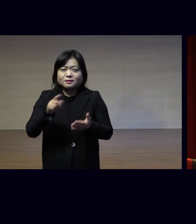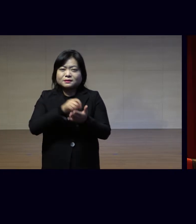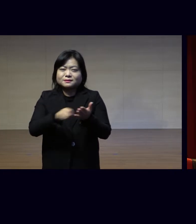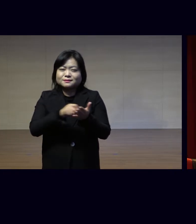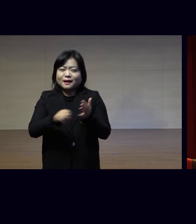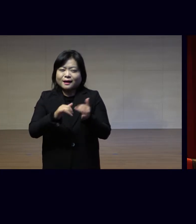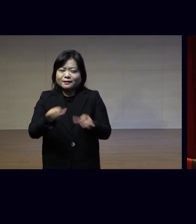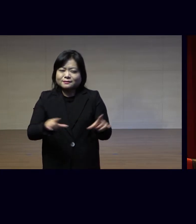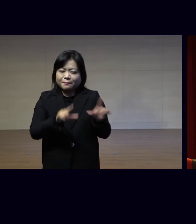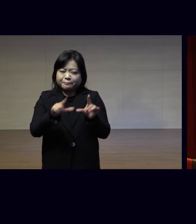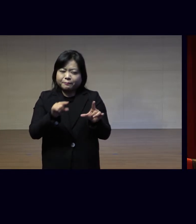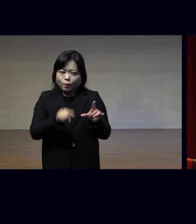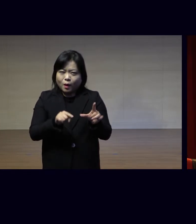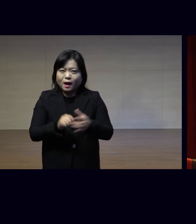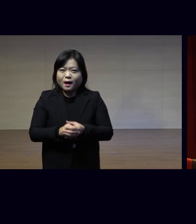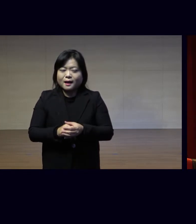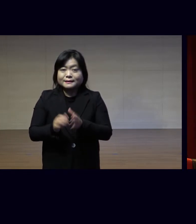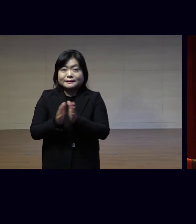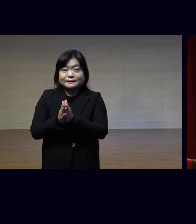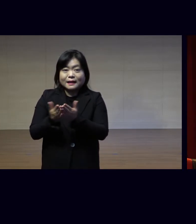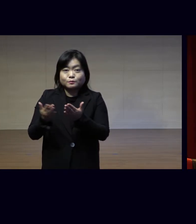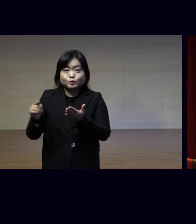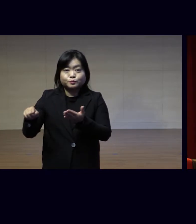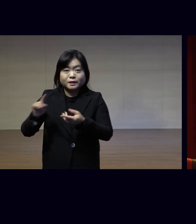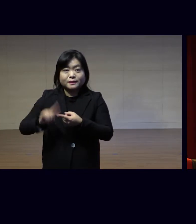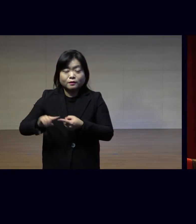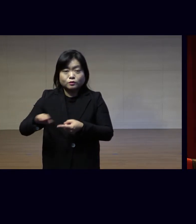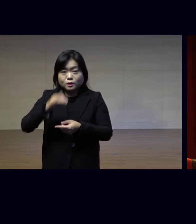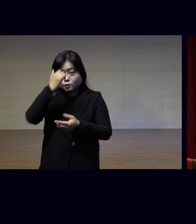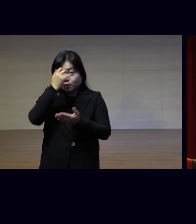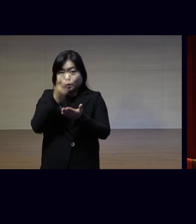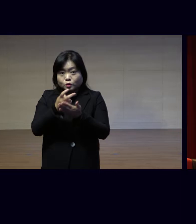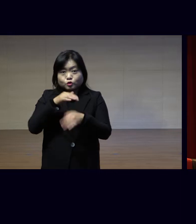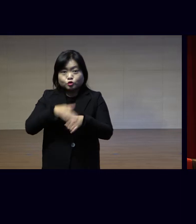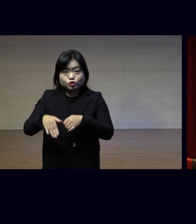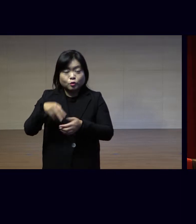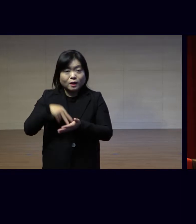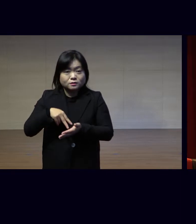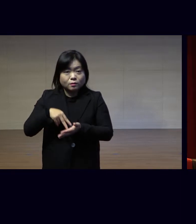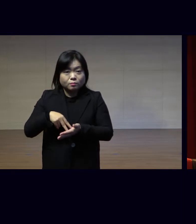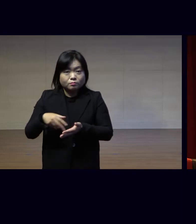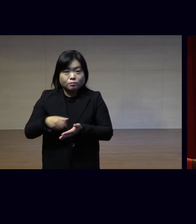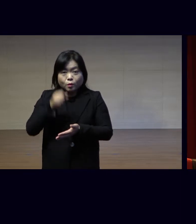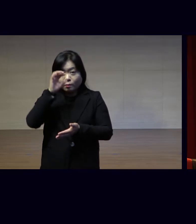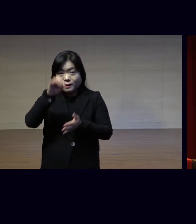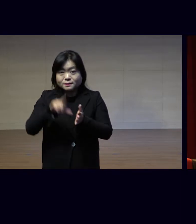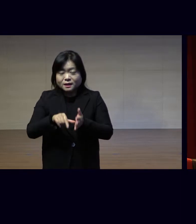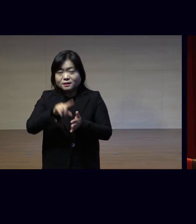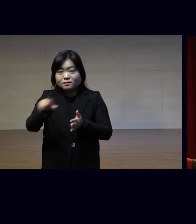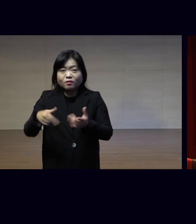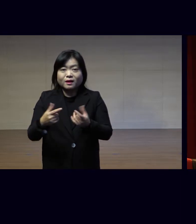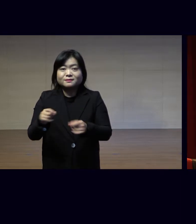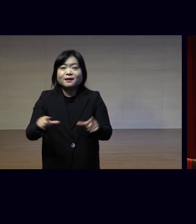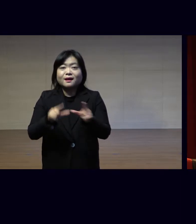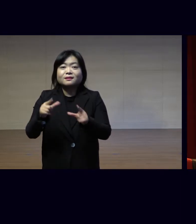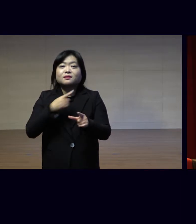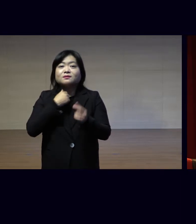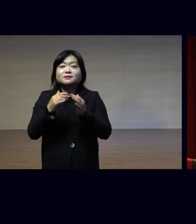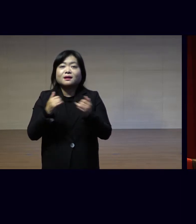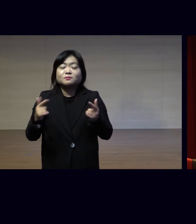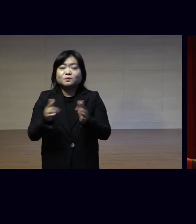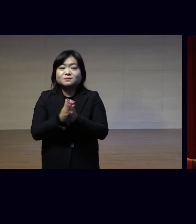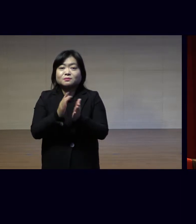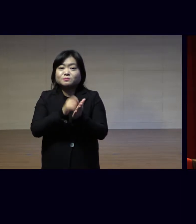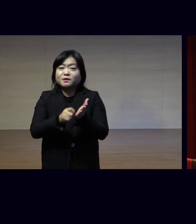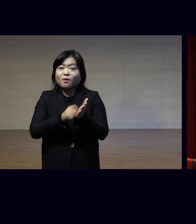작가의 삶과 작품을 그냥 우리가 도덕주의 관점에서 볼 때 그렇게 살았던 사람이 아무리 많은 작품을 썼다